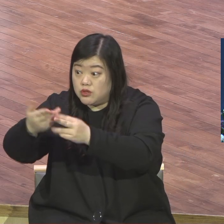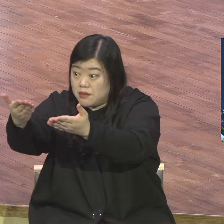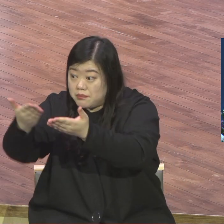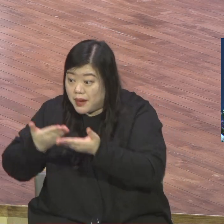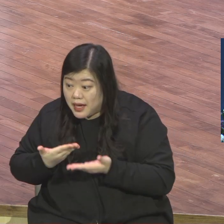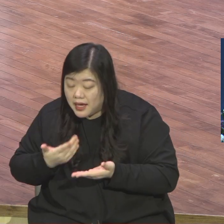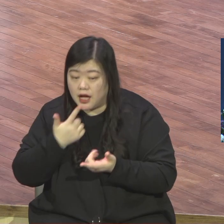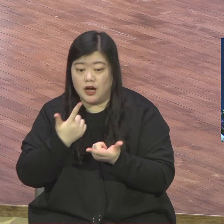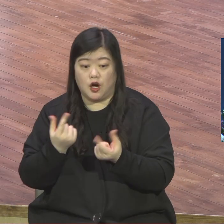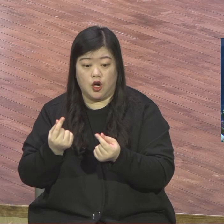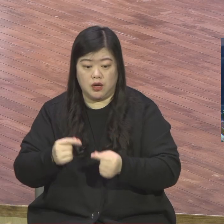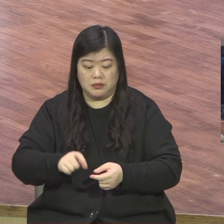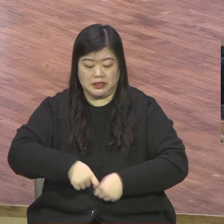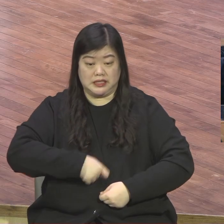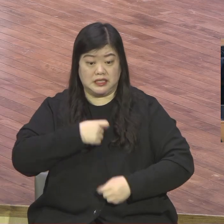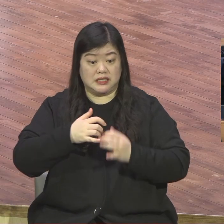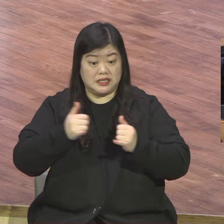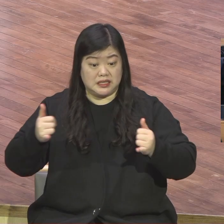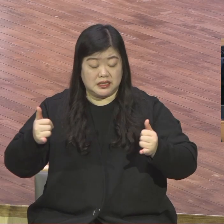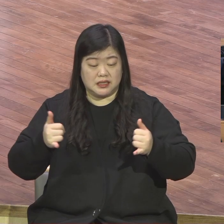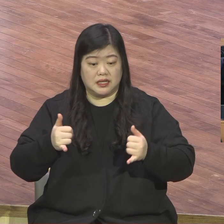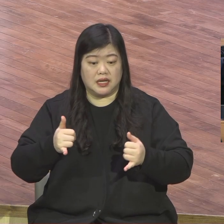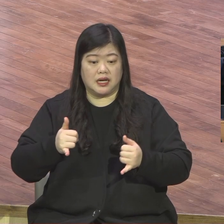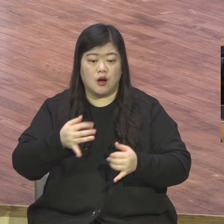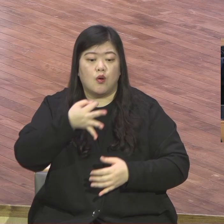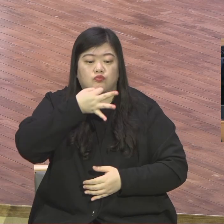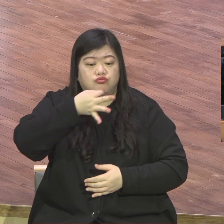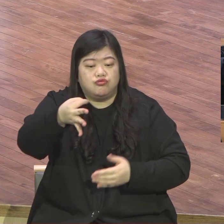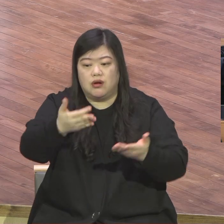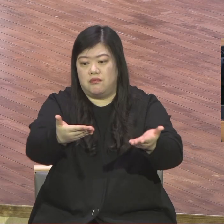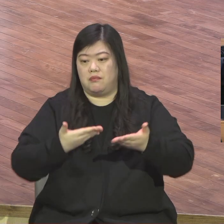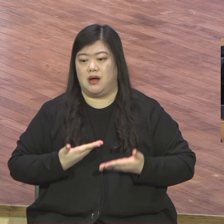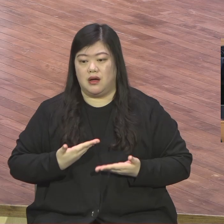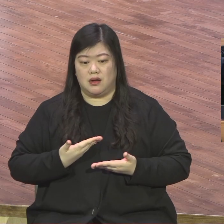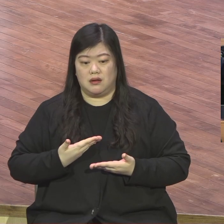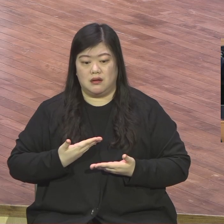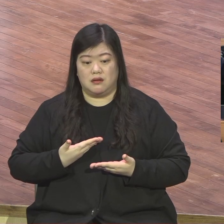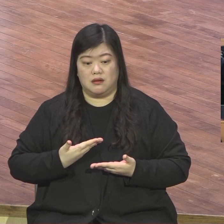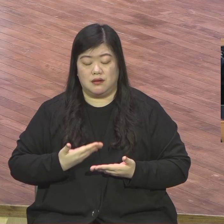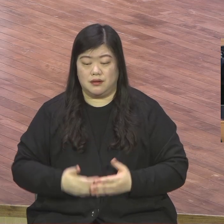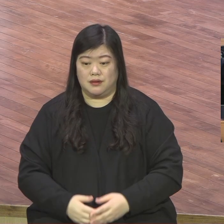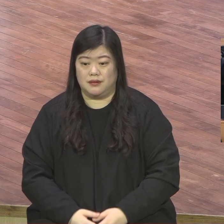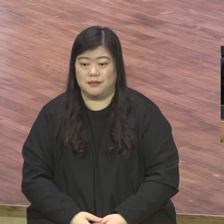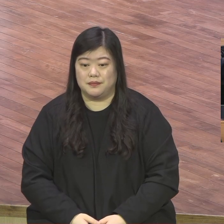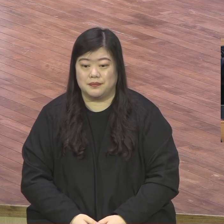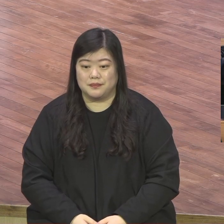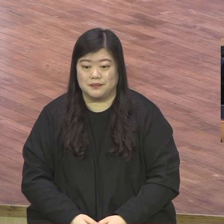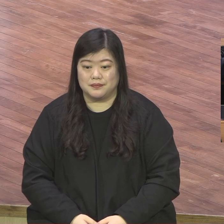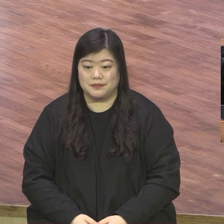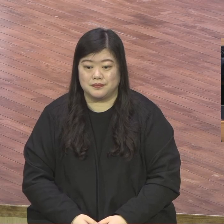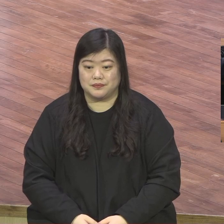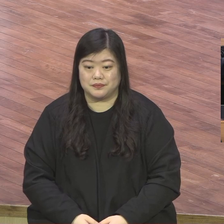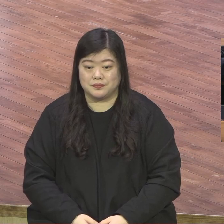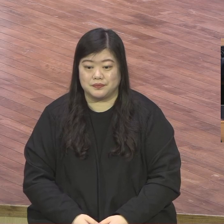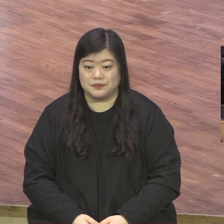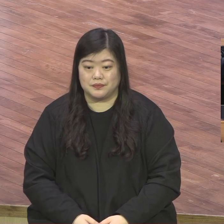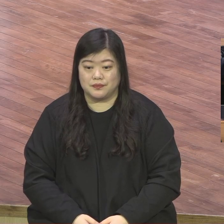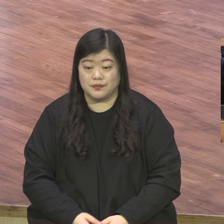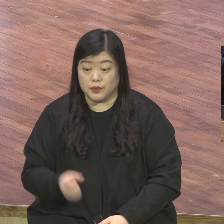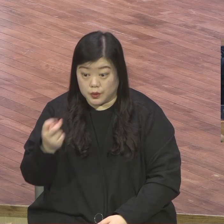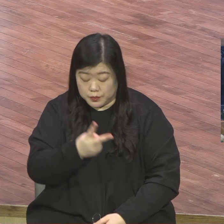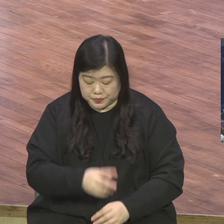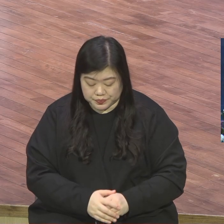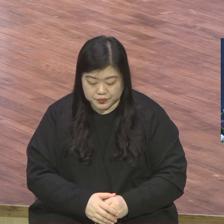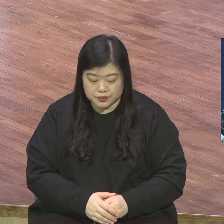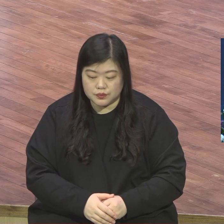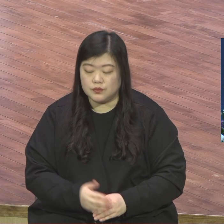아멘 하고 받은 끝이에요. 아멘 하고 받은 끝이라니까요. 그리고 자, 여기에서 한 걸음 더 나가야 됩니다. 바로